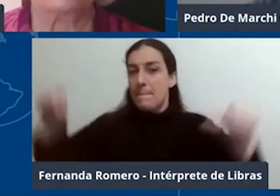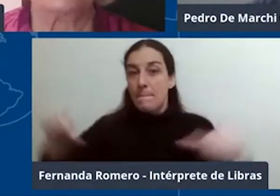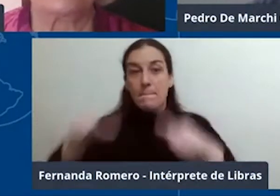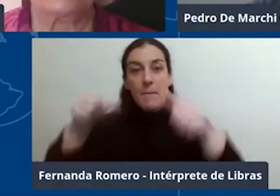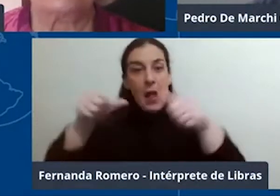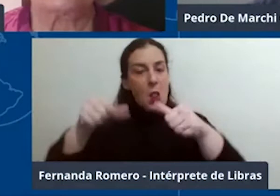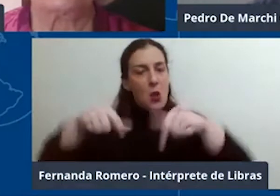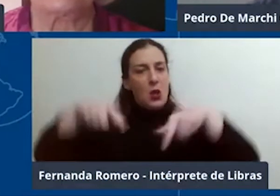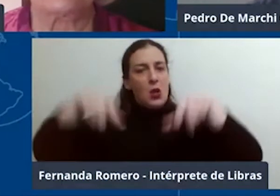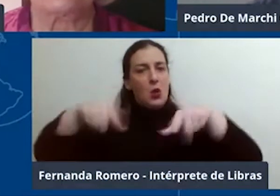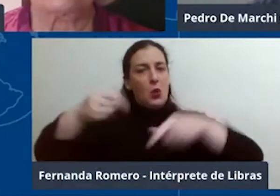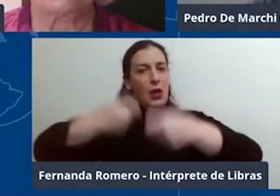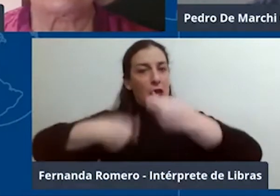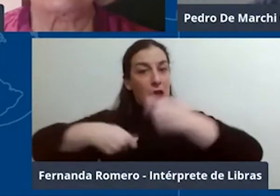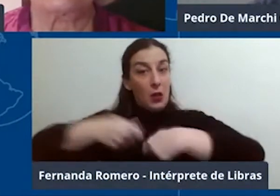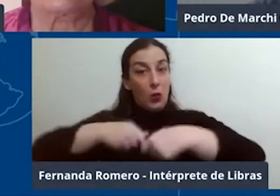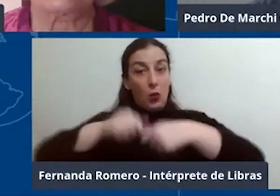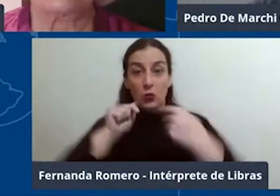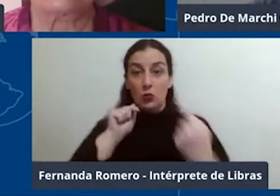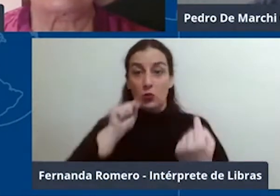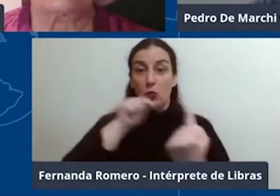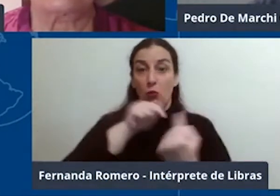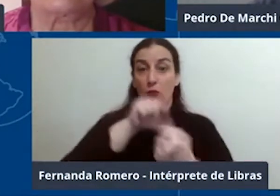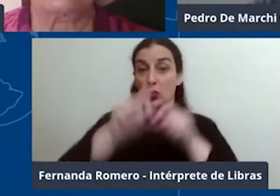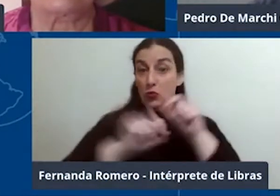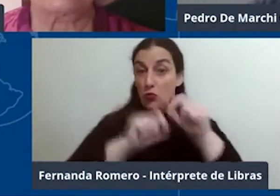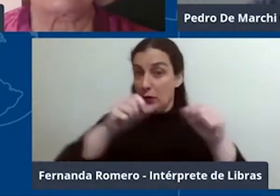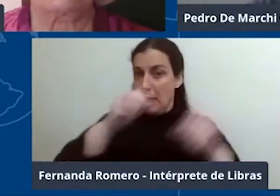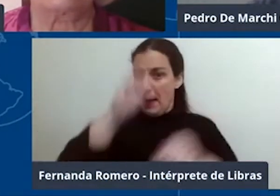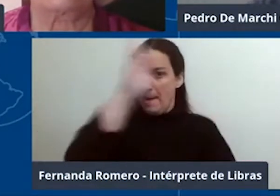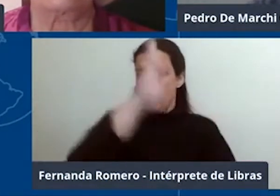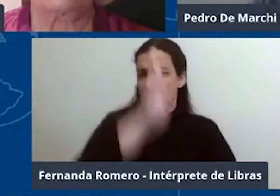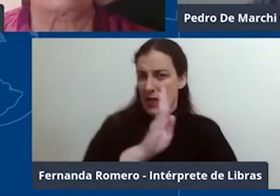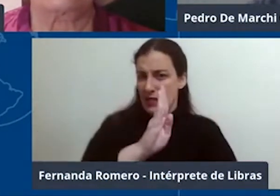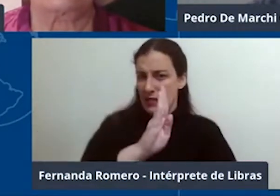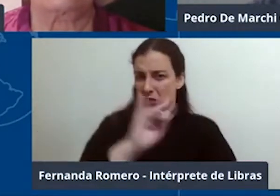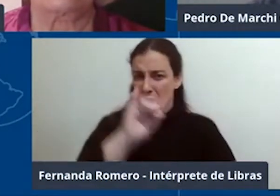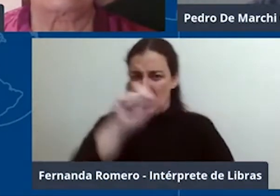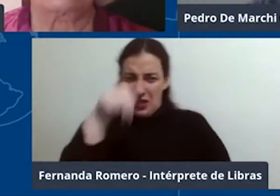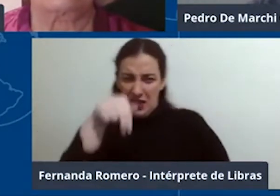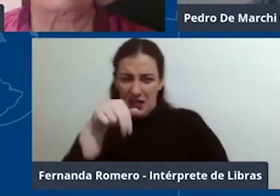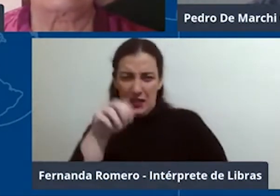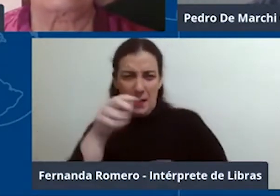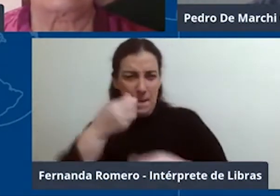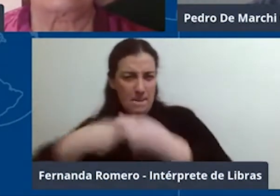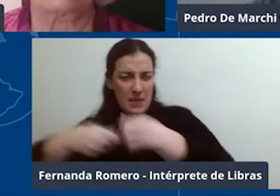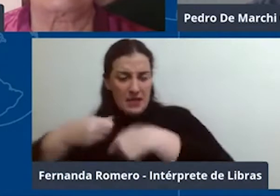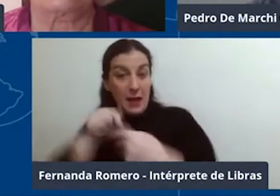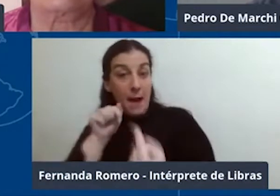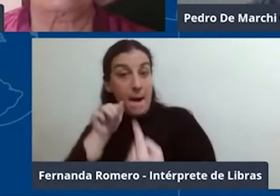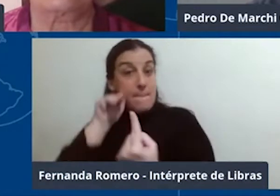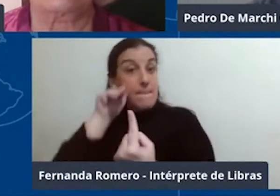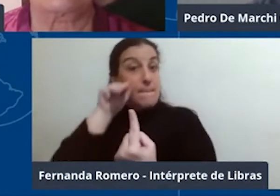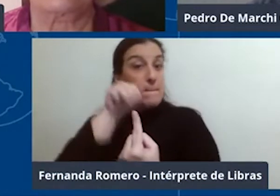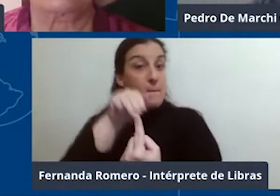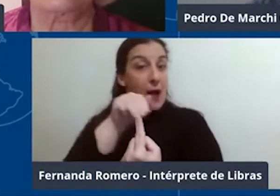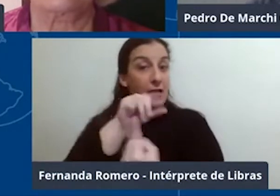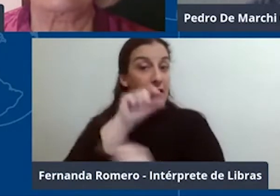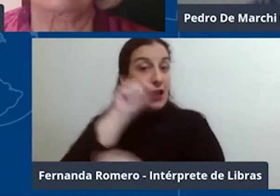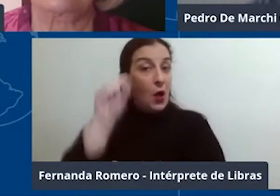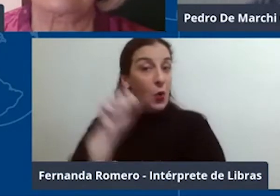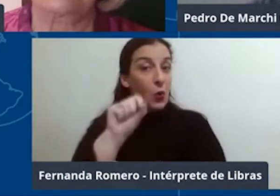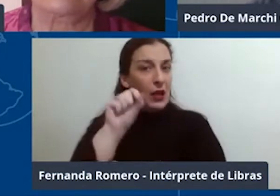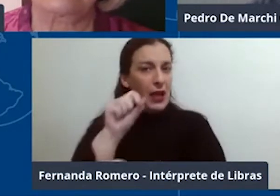busca colocar o Brasil aí no posicionamento de um ranking Doing Business, né, uma meta de chegar num